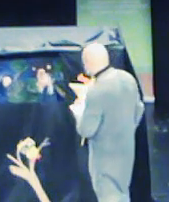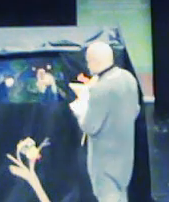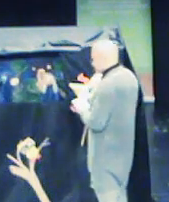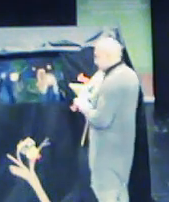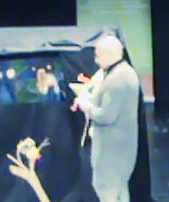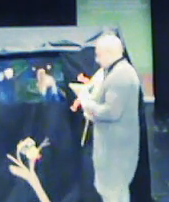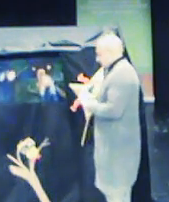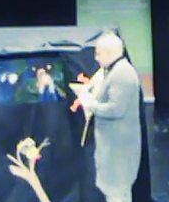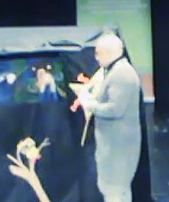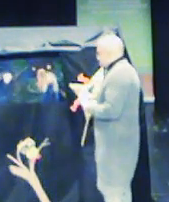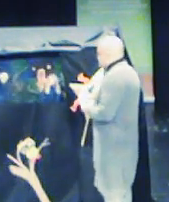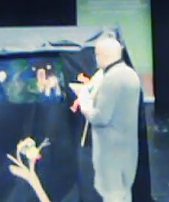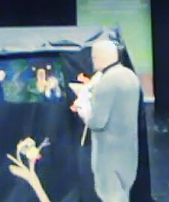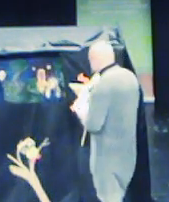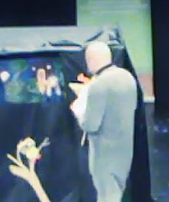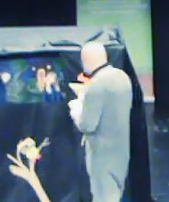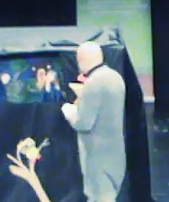Allí.